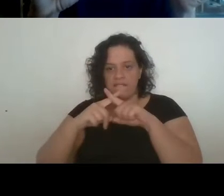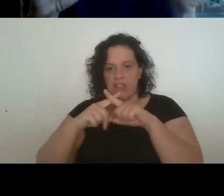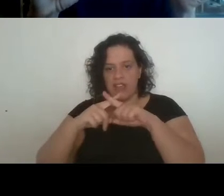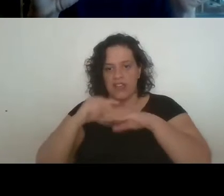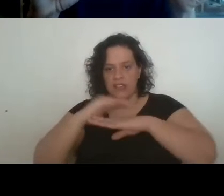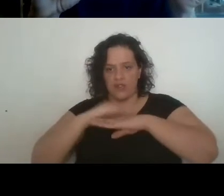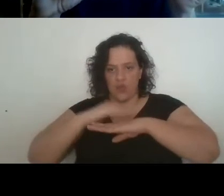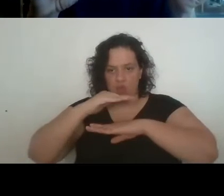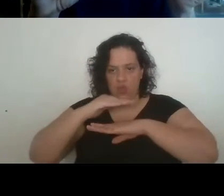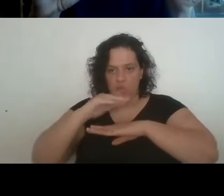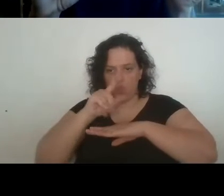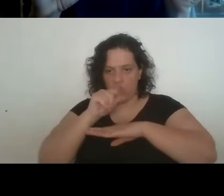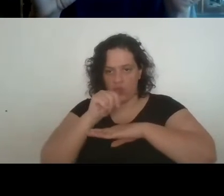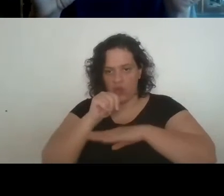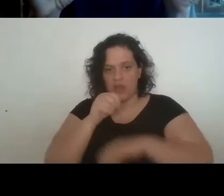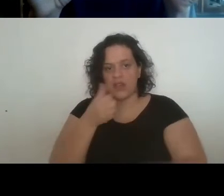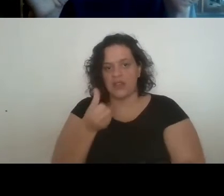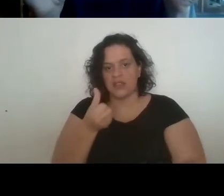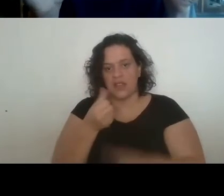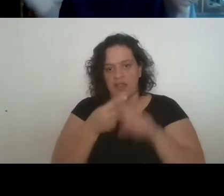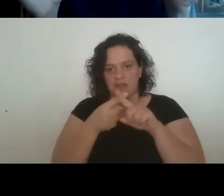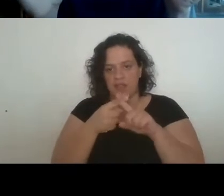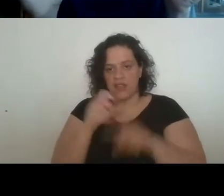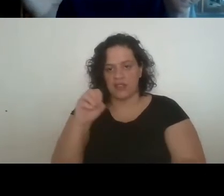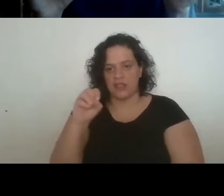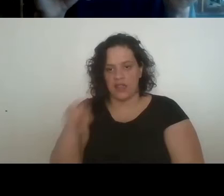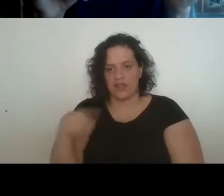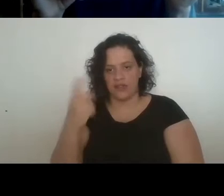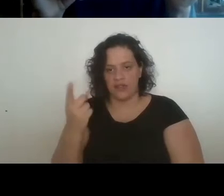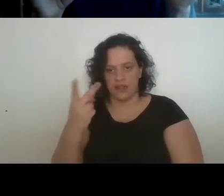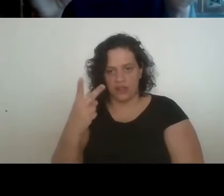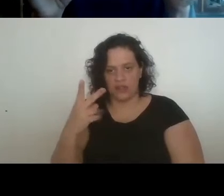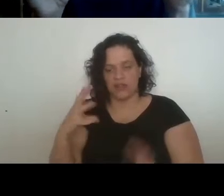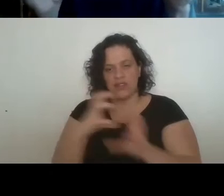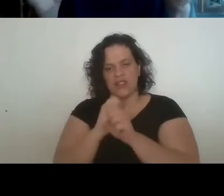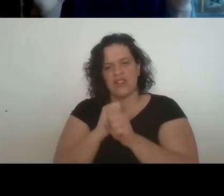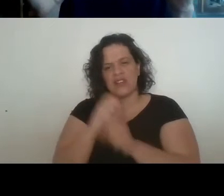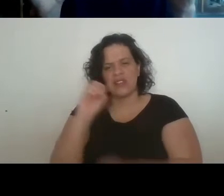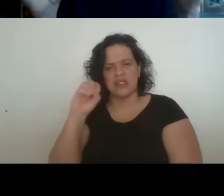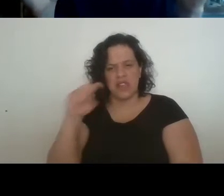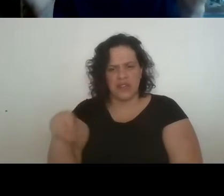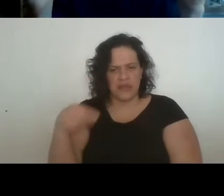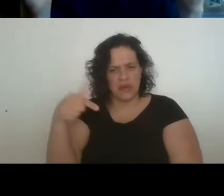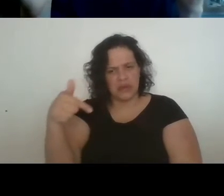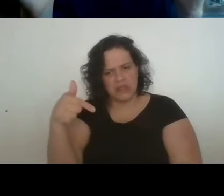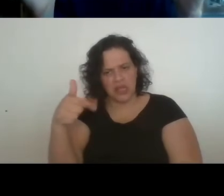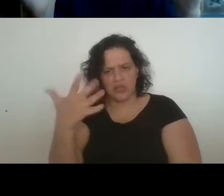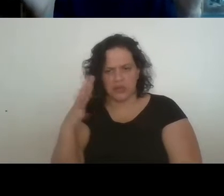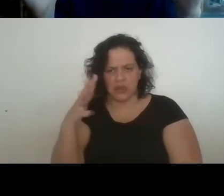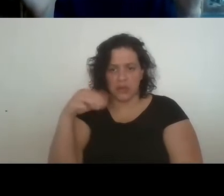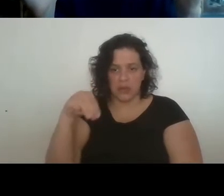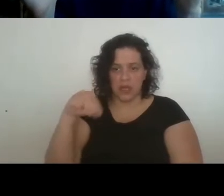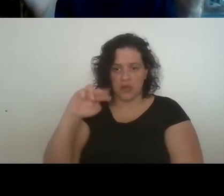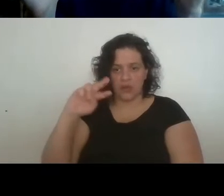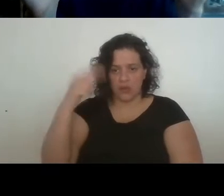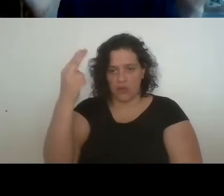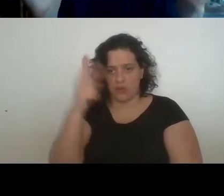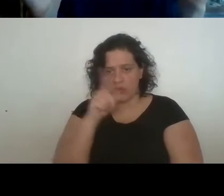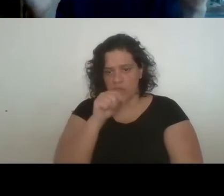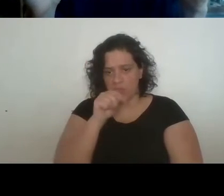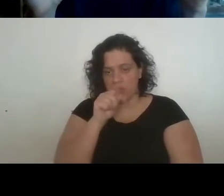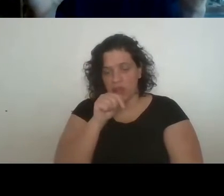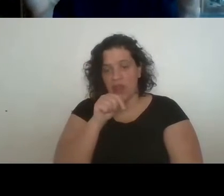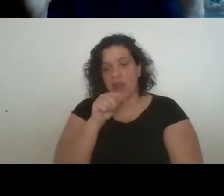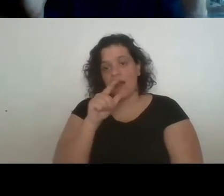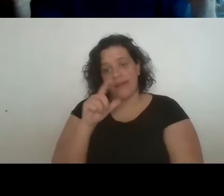vezes 0,12 dá um total de 0,7 aproximadamente metros cúbicos de água, cerca de 700 litros.